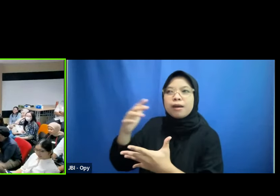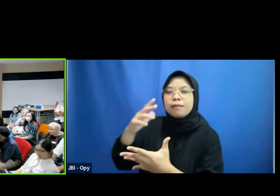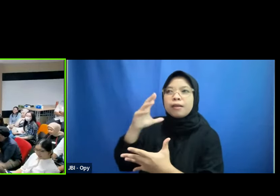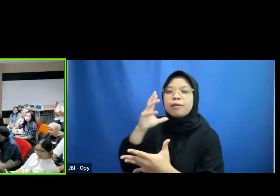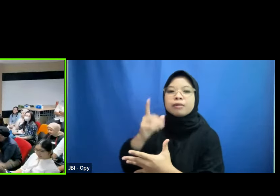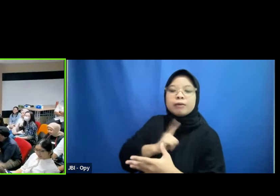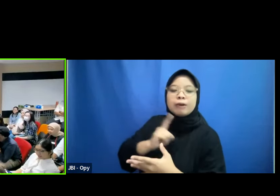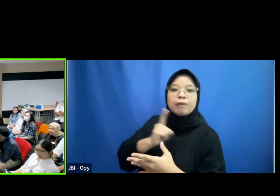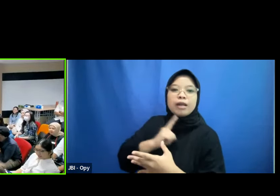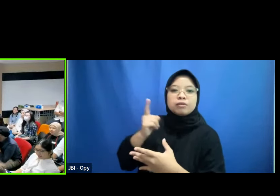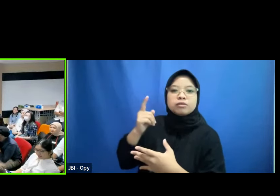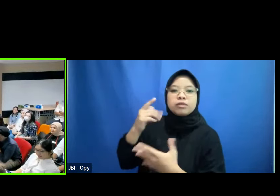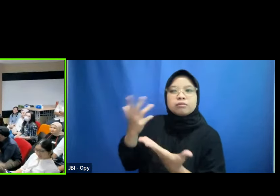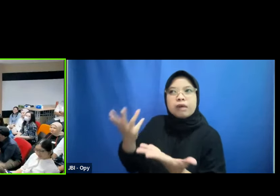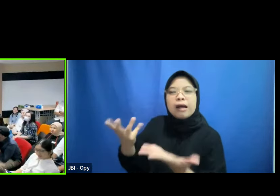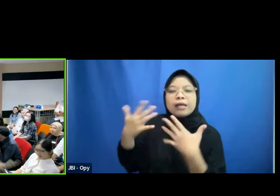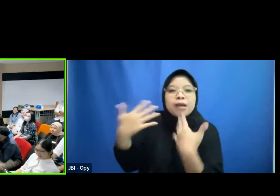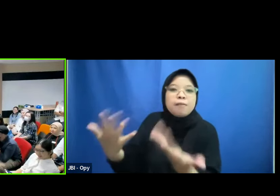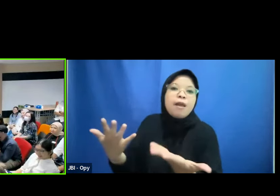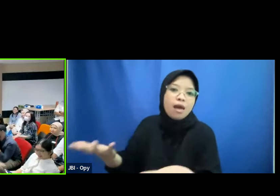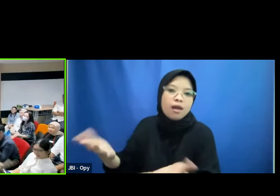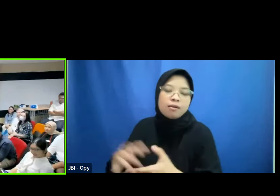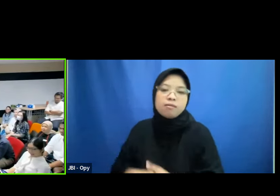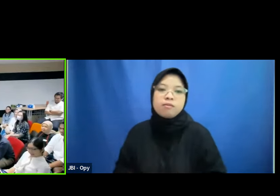J itu